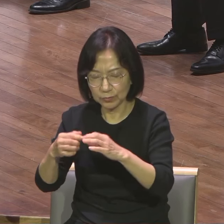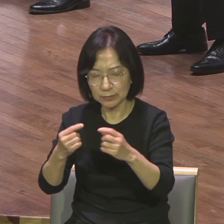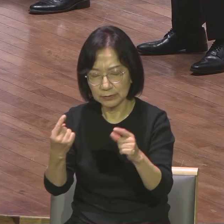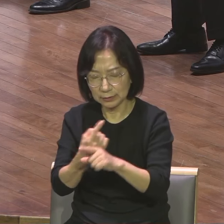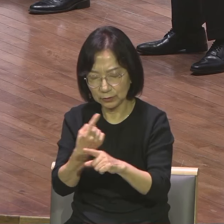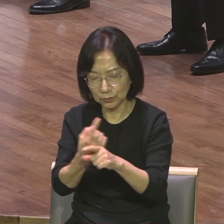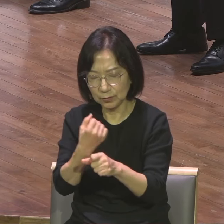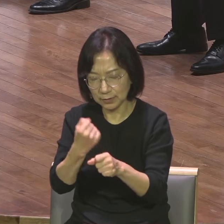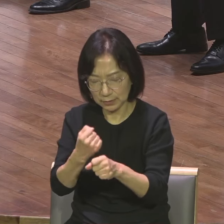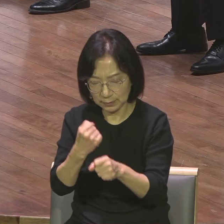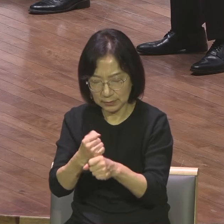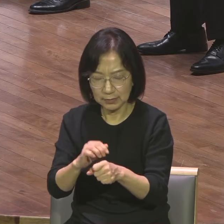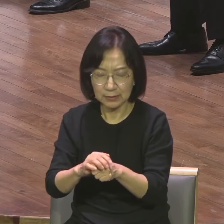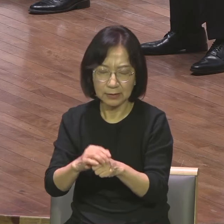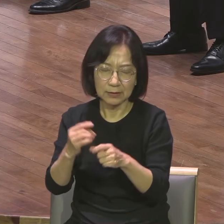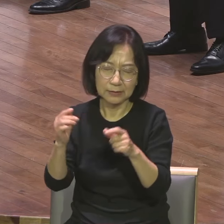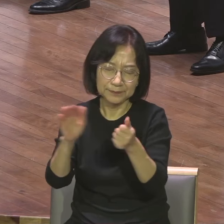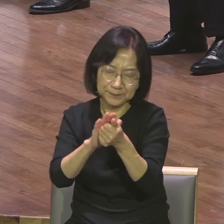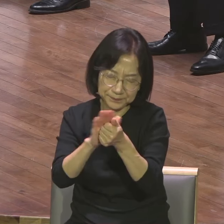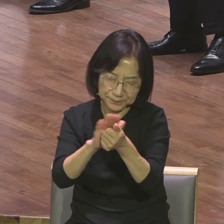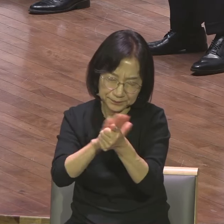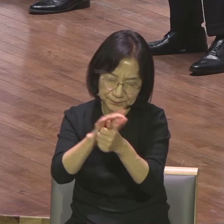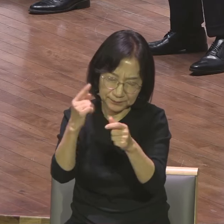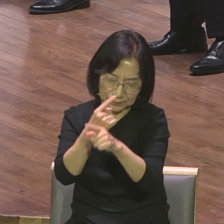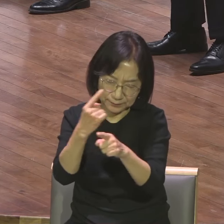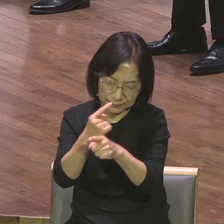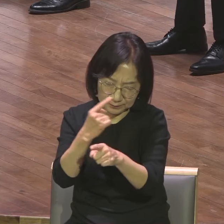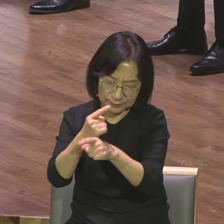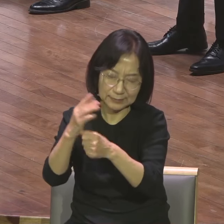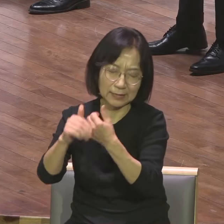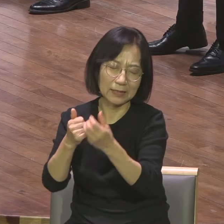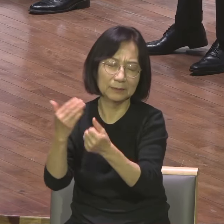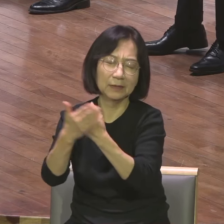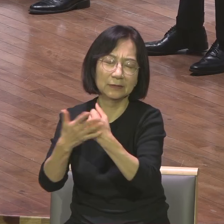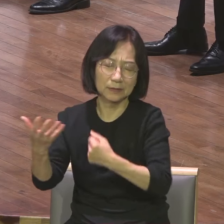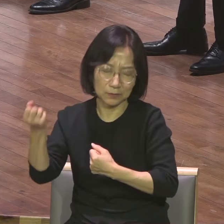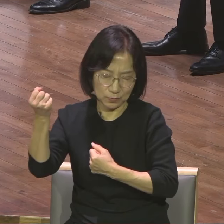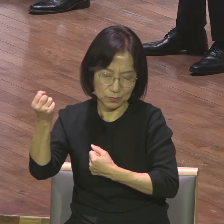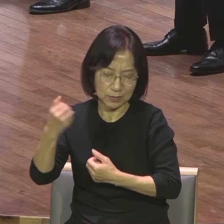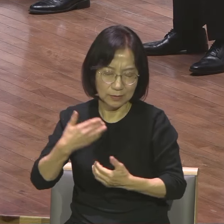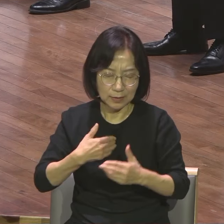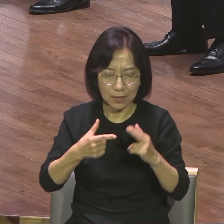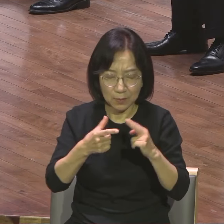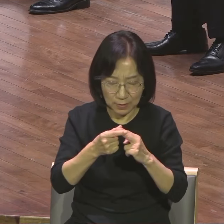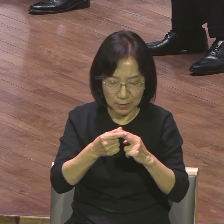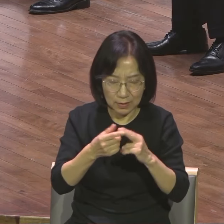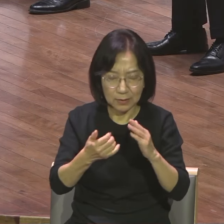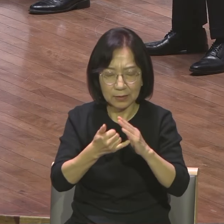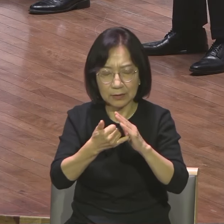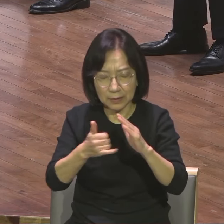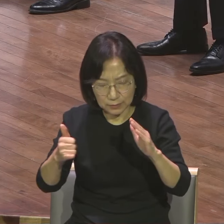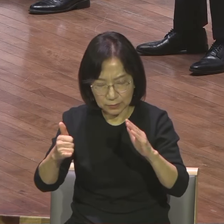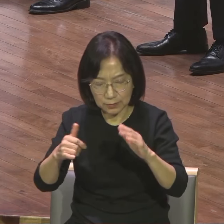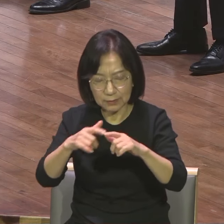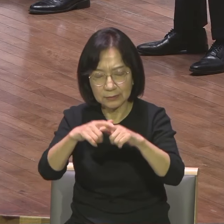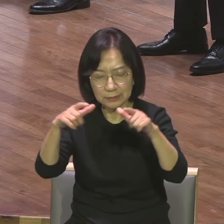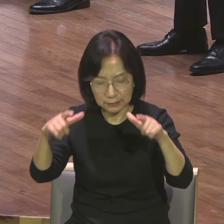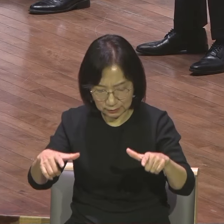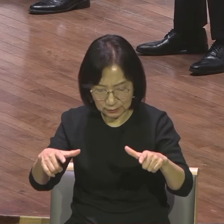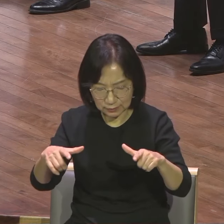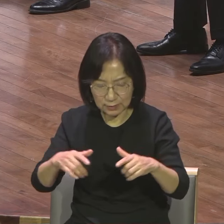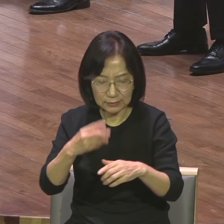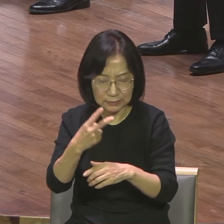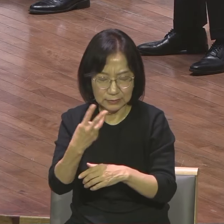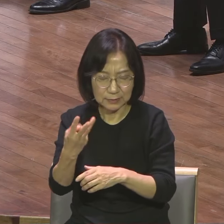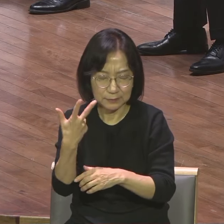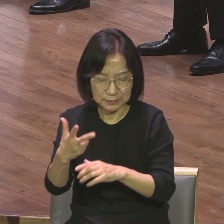고치셔서 하나님의 은혜 속에서 나 가정 교회 후대와 현장과 237 5층 종족을 살리는 치유의